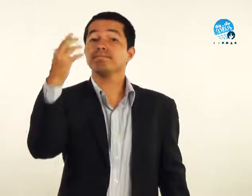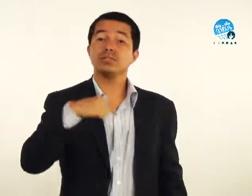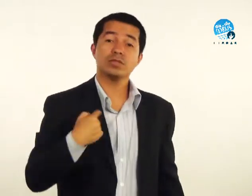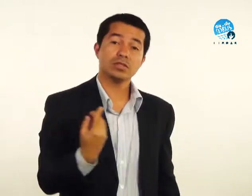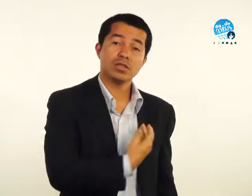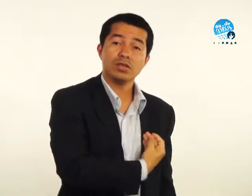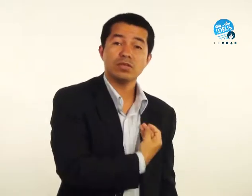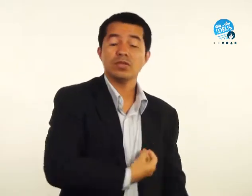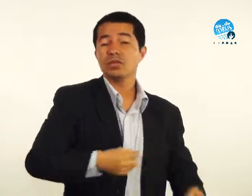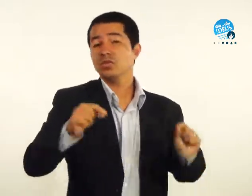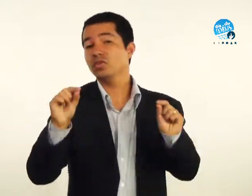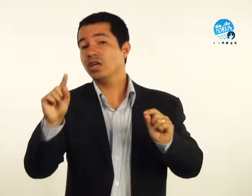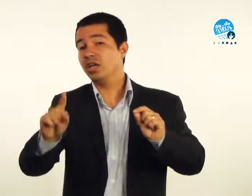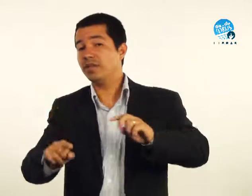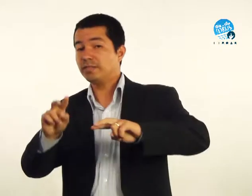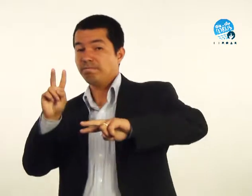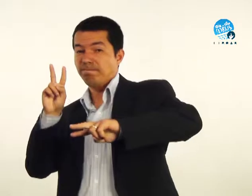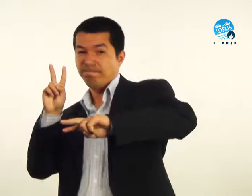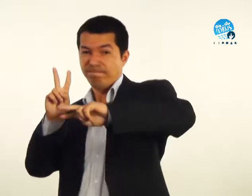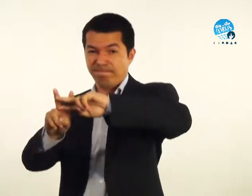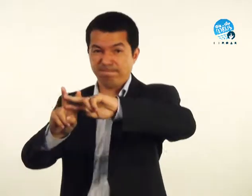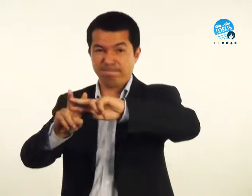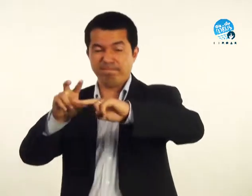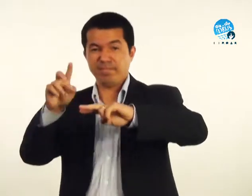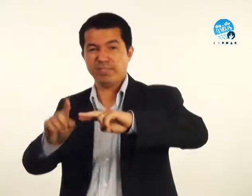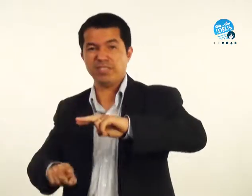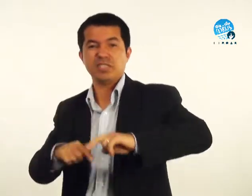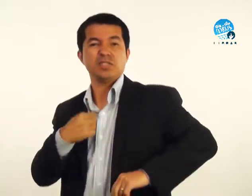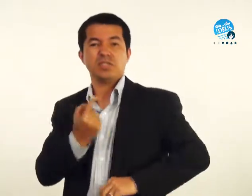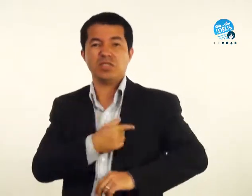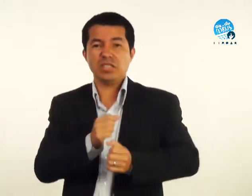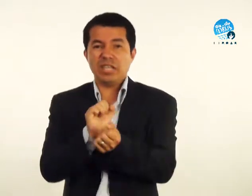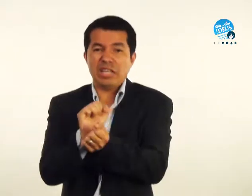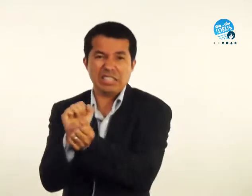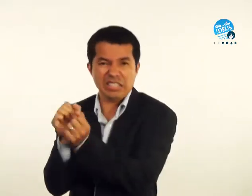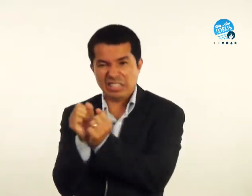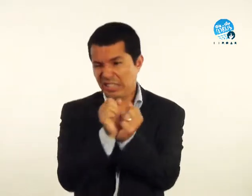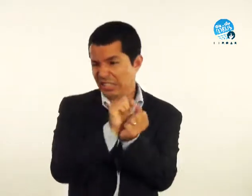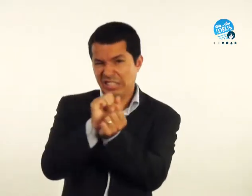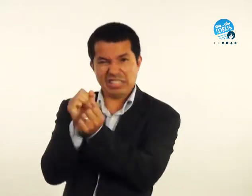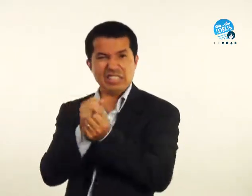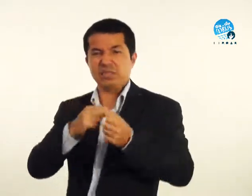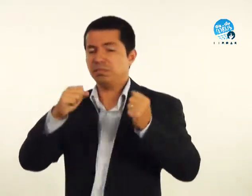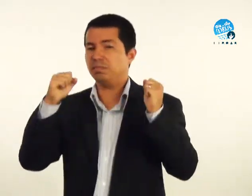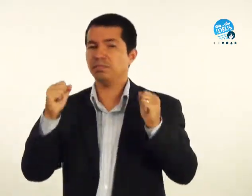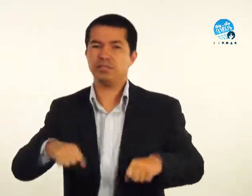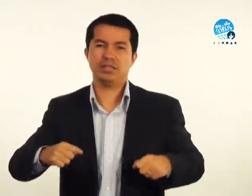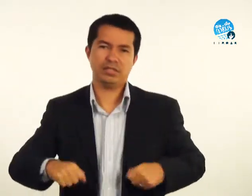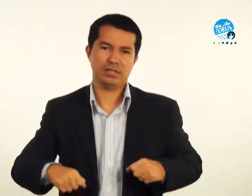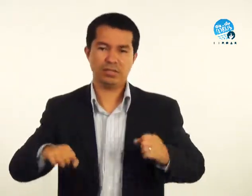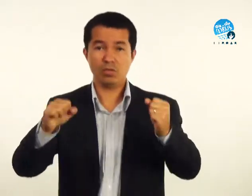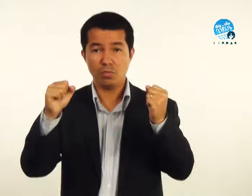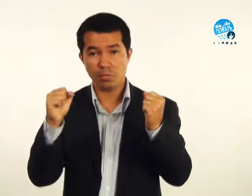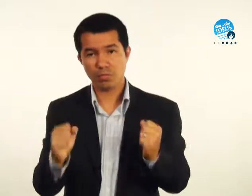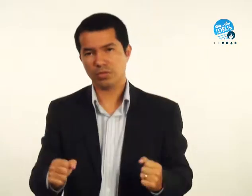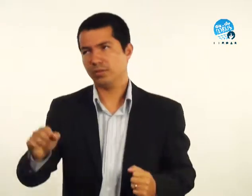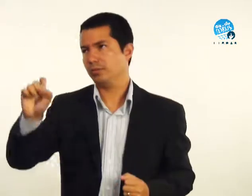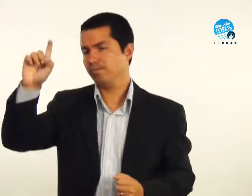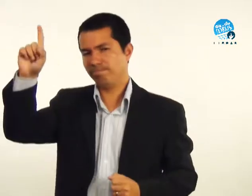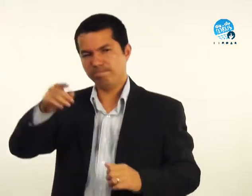uma prisão, é uma cadeia, que só o poder de Deus entrando pode fazer diferença na